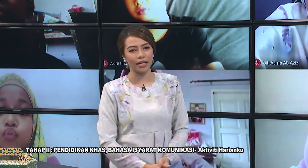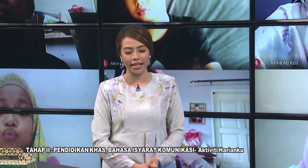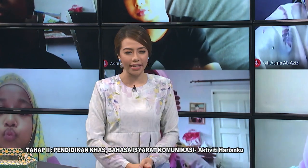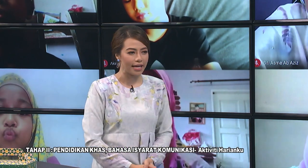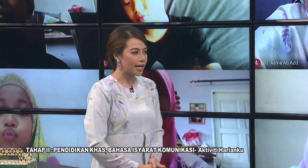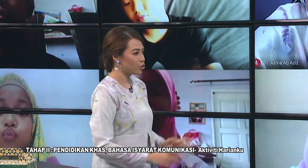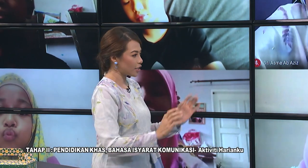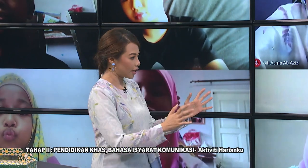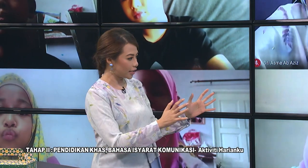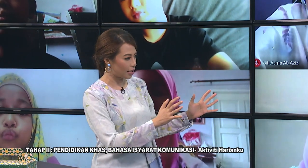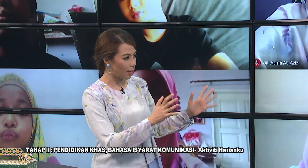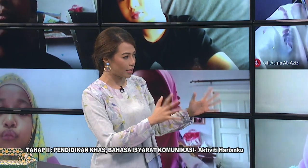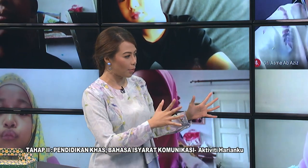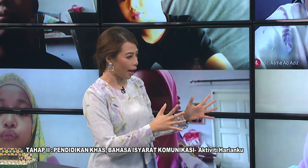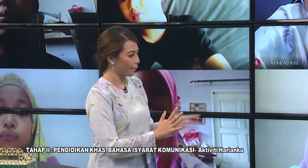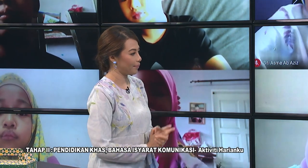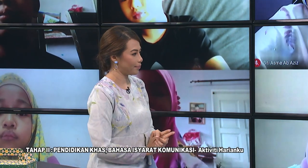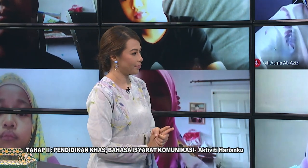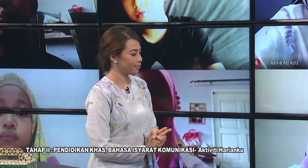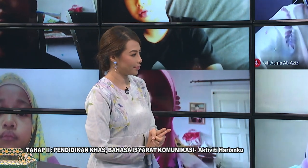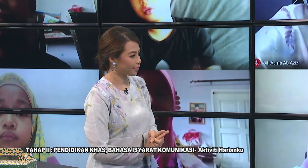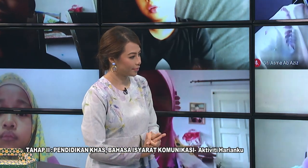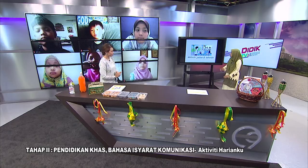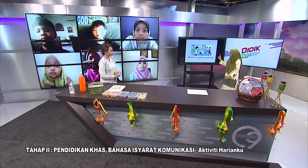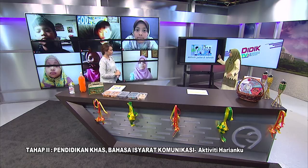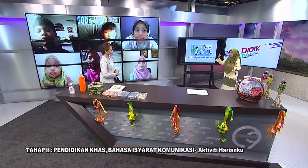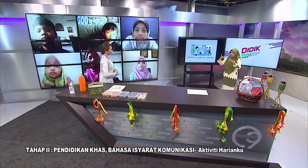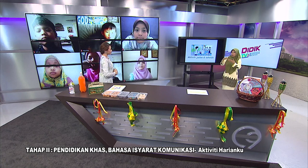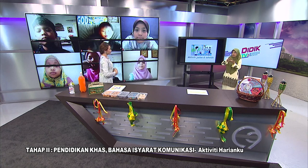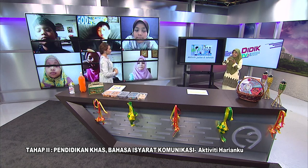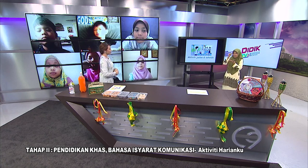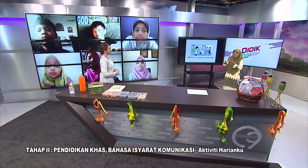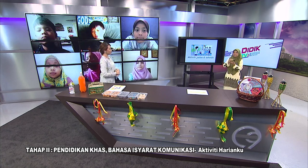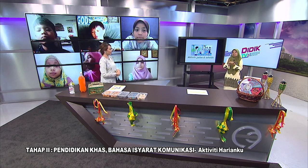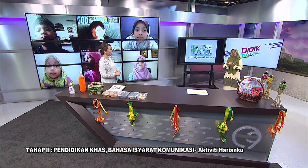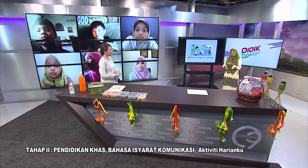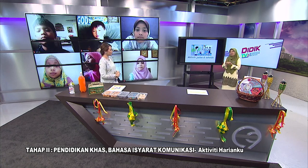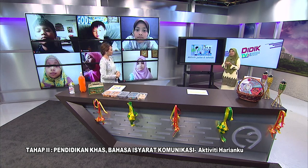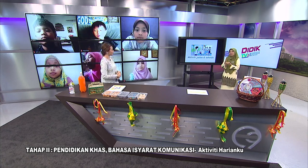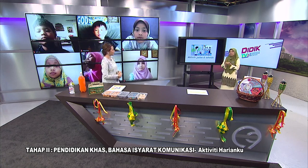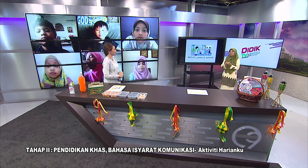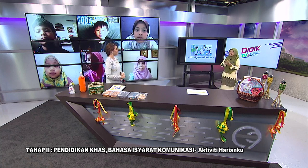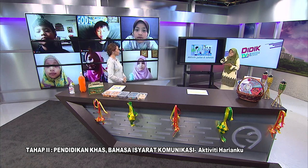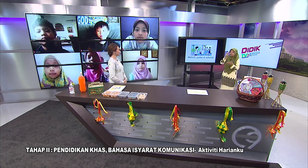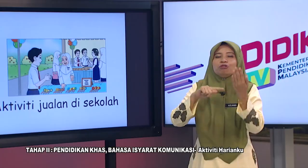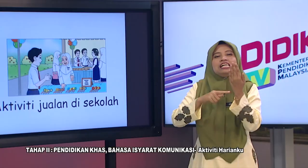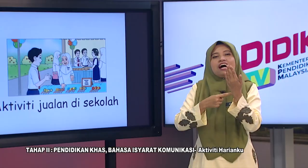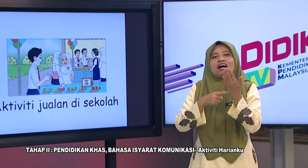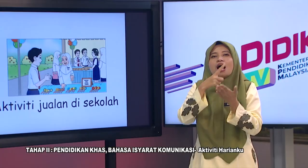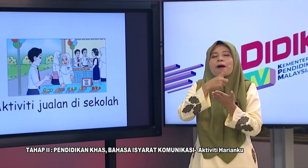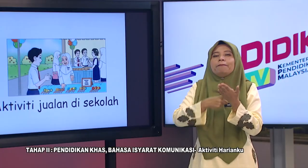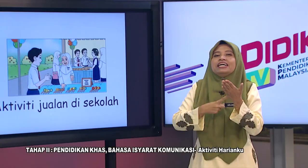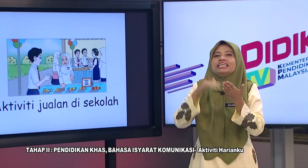dalam talian. So sekarang kita nak belajar apa pula? Okey, sebelum kita sambung pembelajaran ni, nak tanya semula